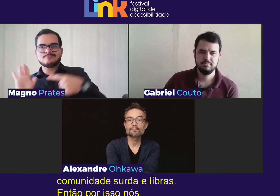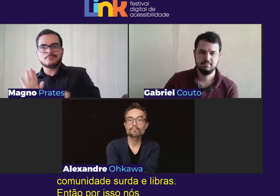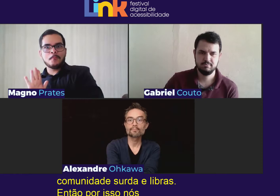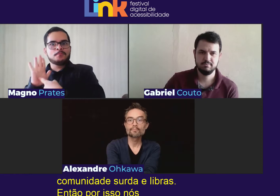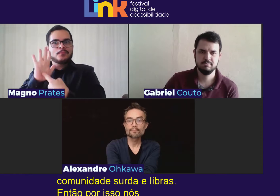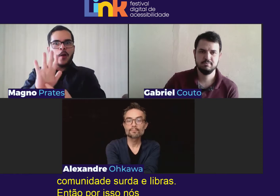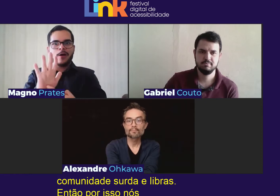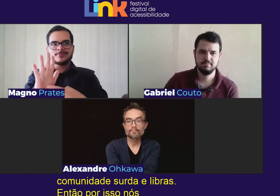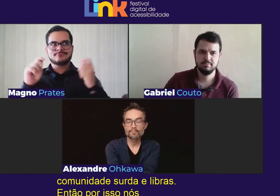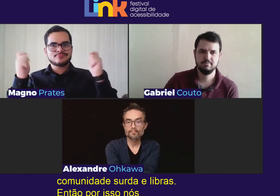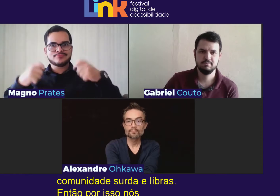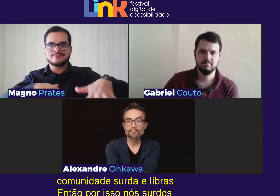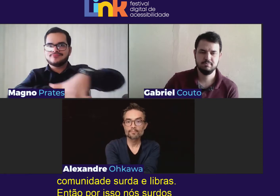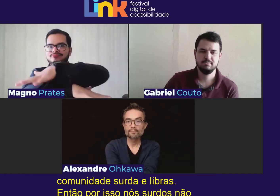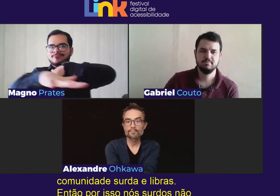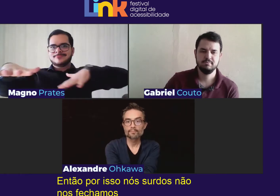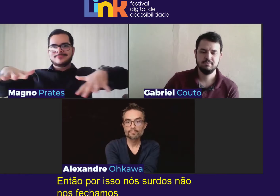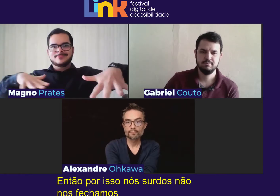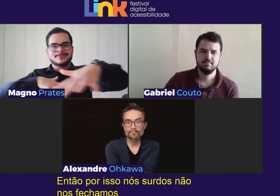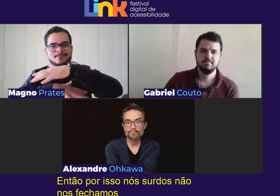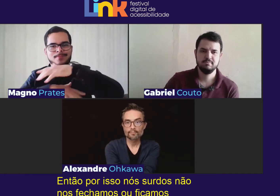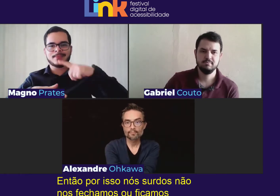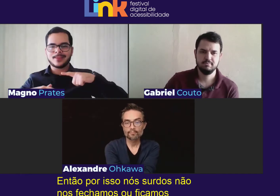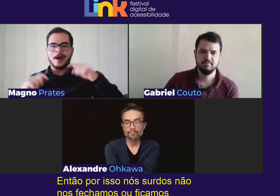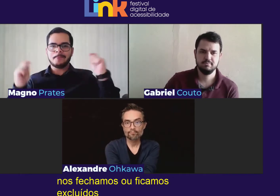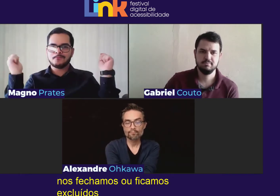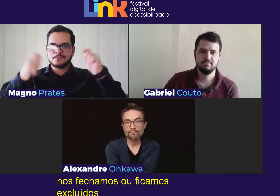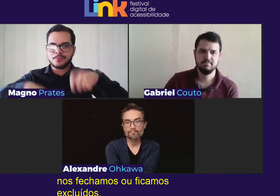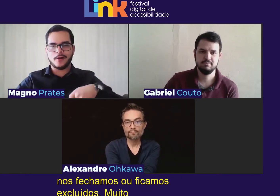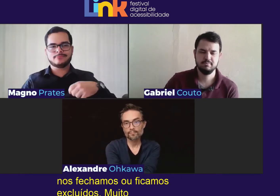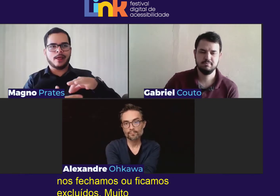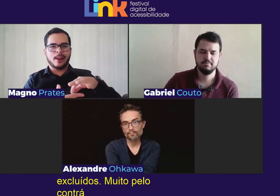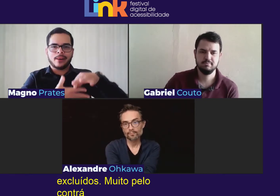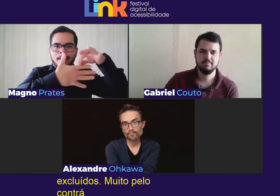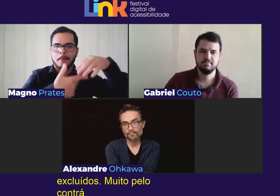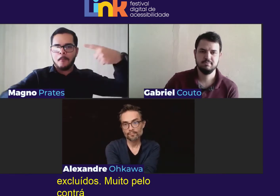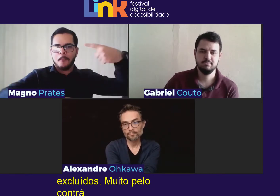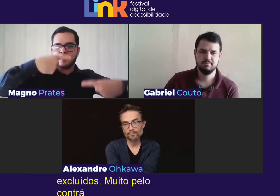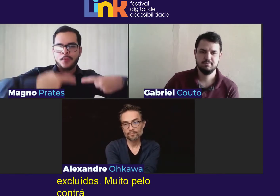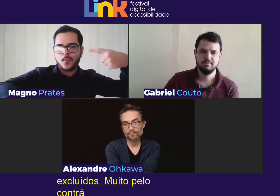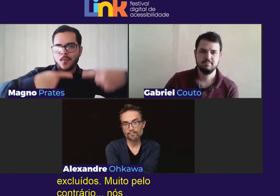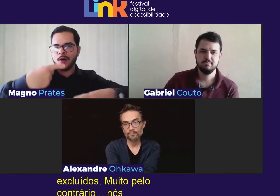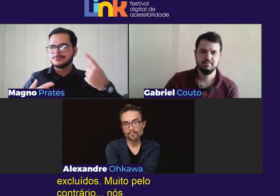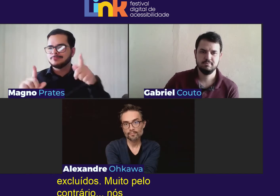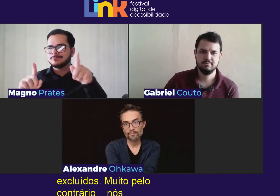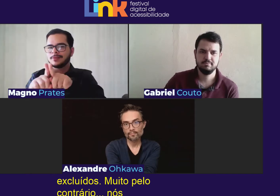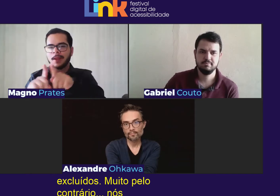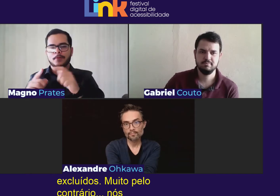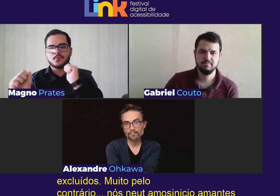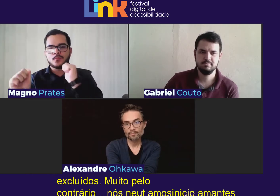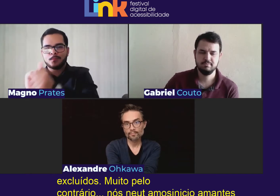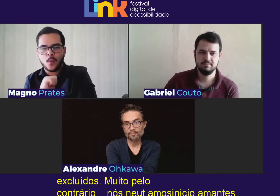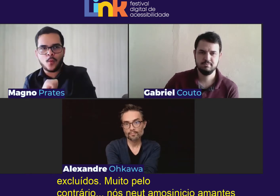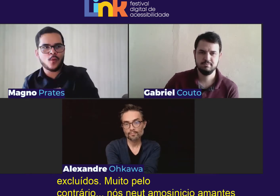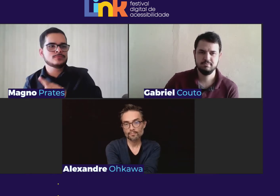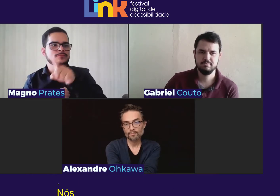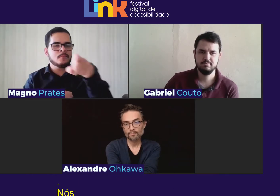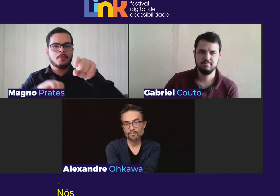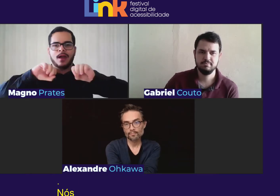fechamos ou ficamos excluídos. Muito pelo contrário, nós iniciamos um movimento para mostrar para todas as pessoas que é possível, que nós podemos